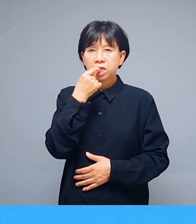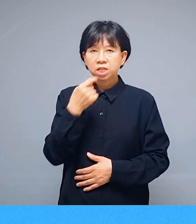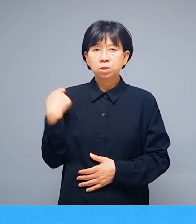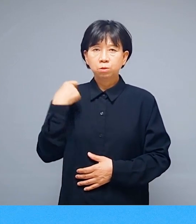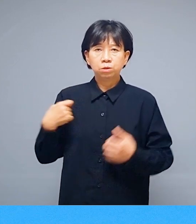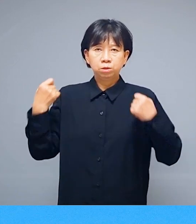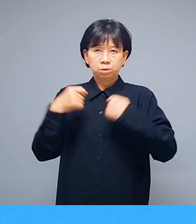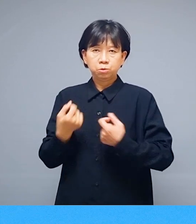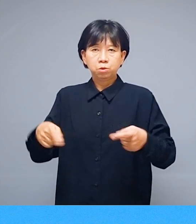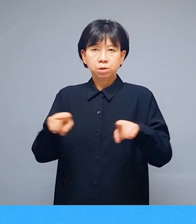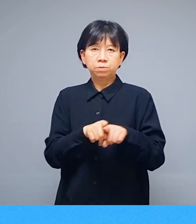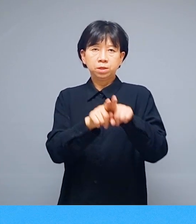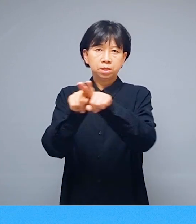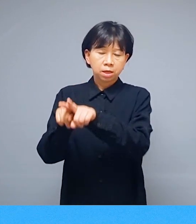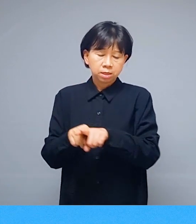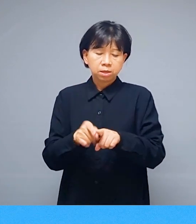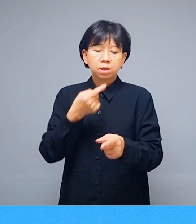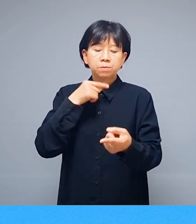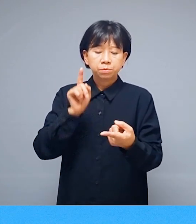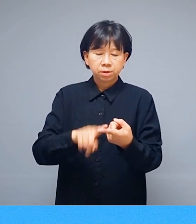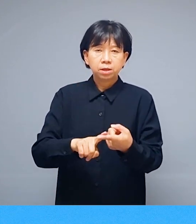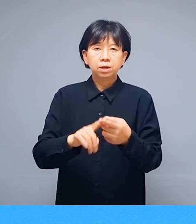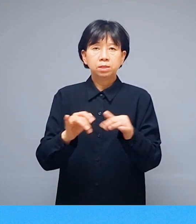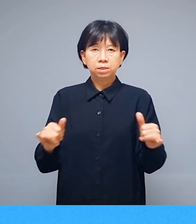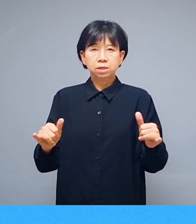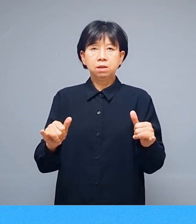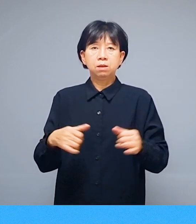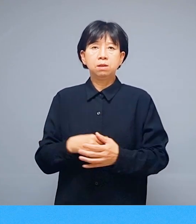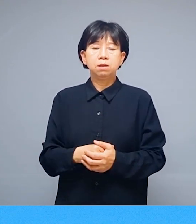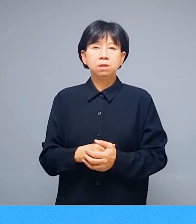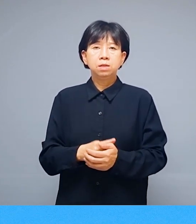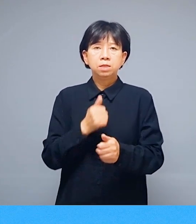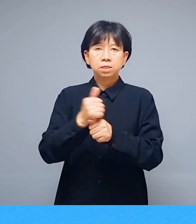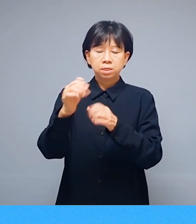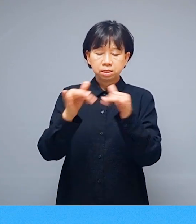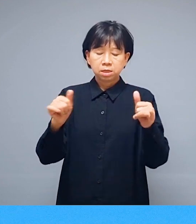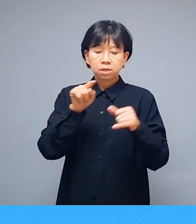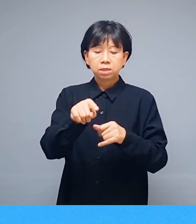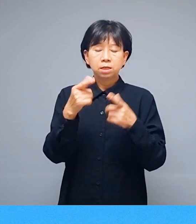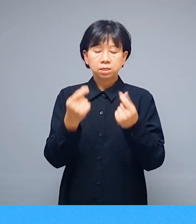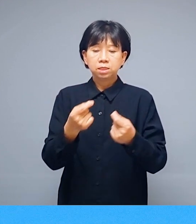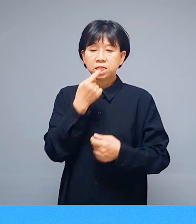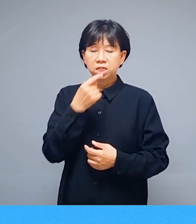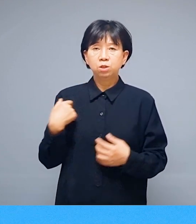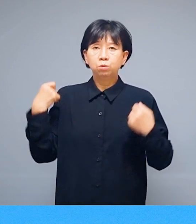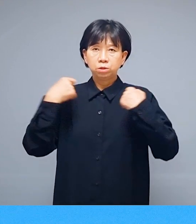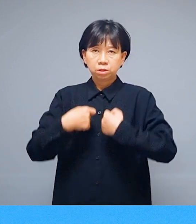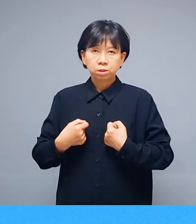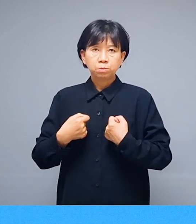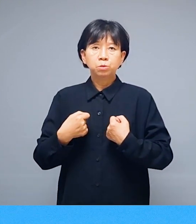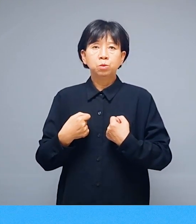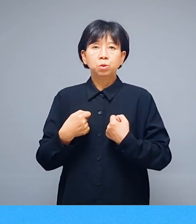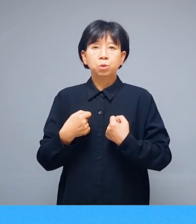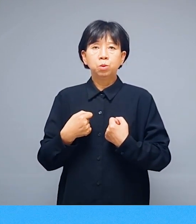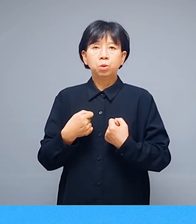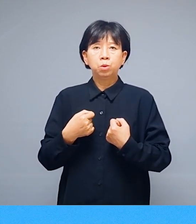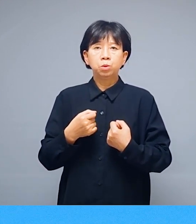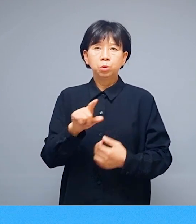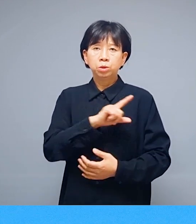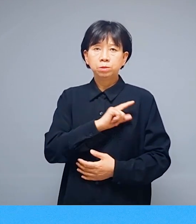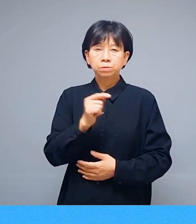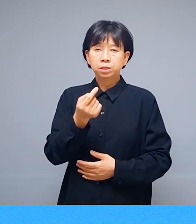함께 다니니 그들은 합당한 자인 연고라. 이기는 자는 이와 같이 흰옷을 입을 것이요 내가 그